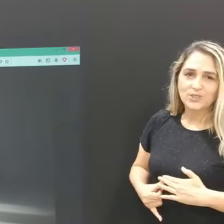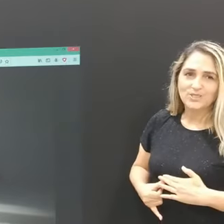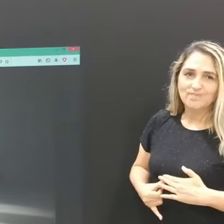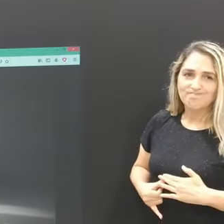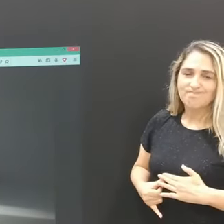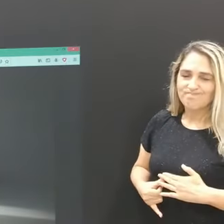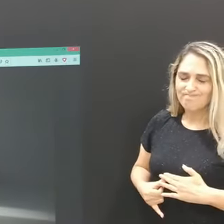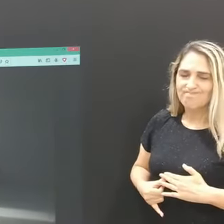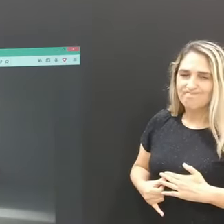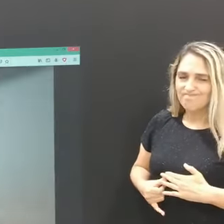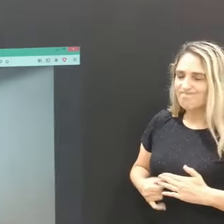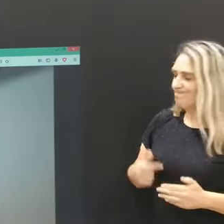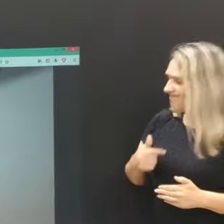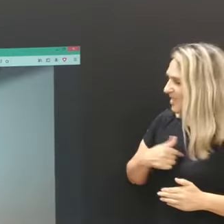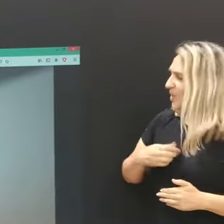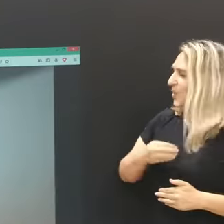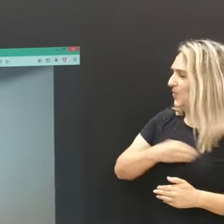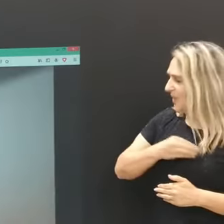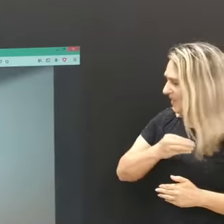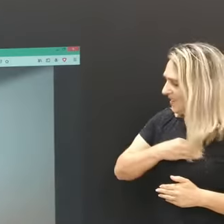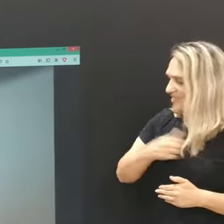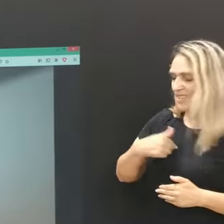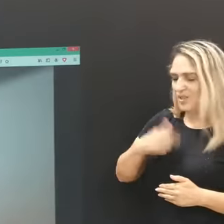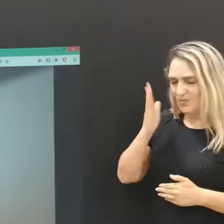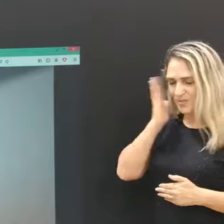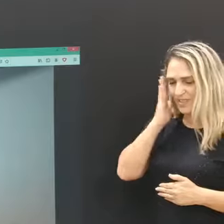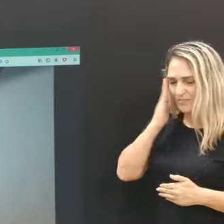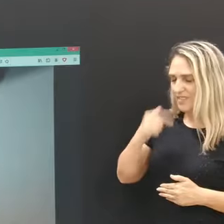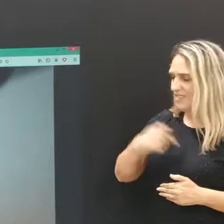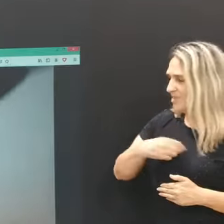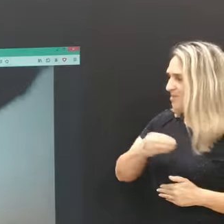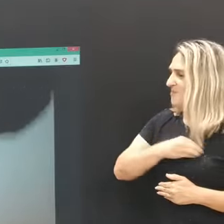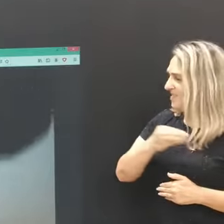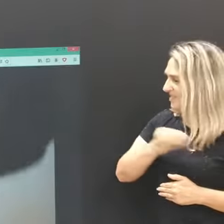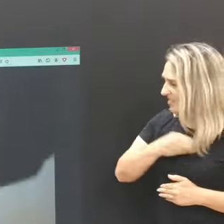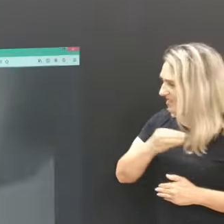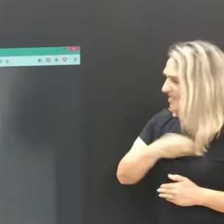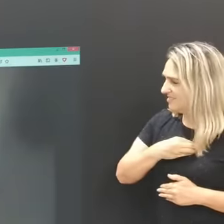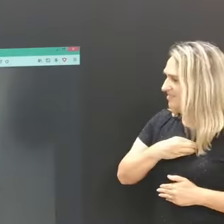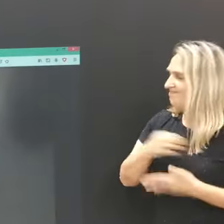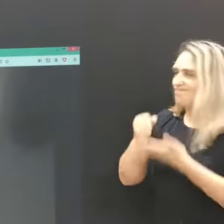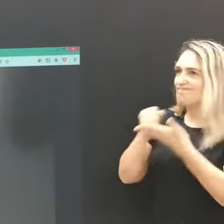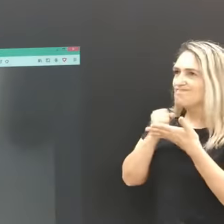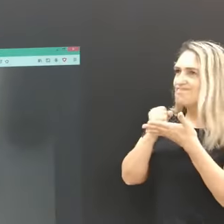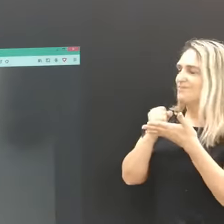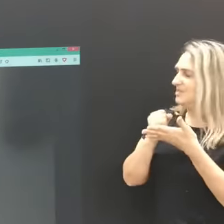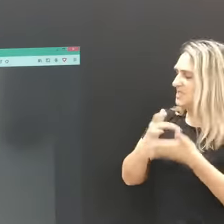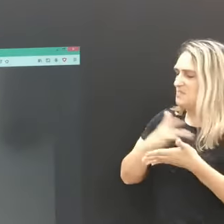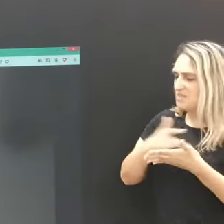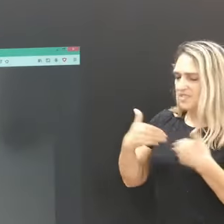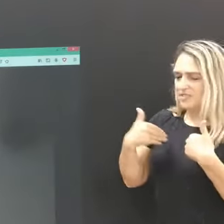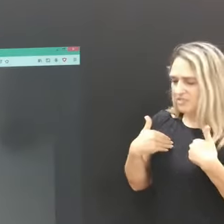Já o publicano era uma pessoa humilde, simples, né? Tinha um coração simples, sempre pedia ao Senhor